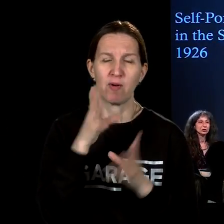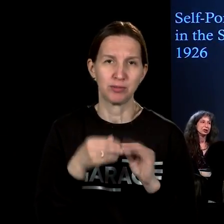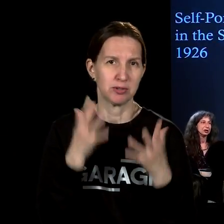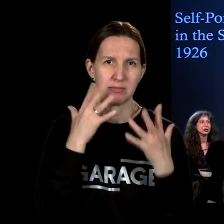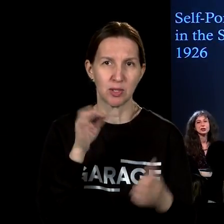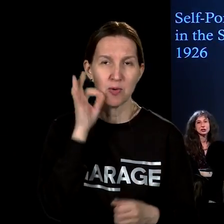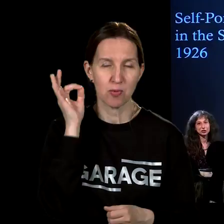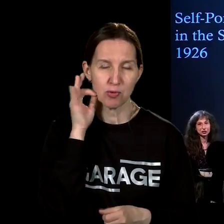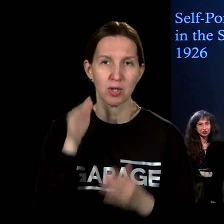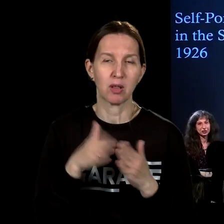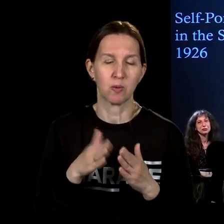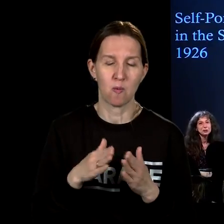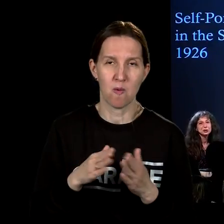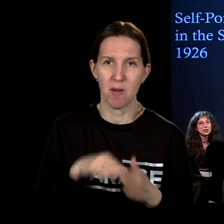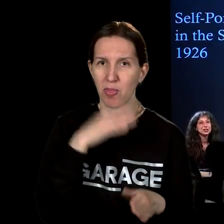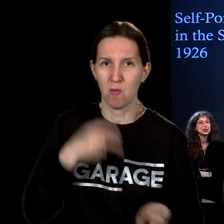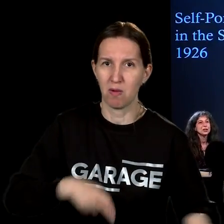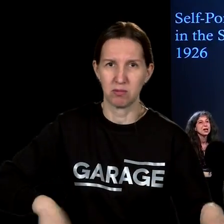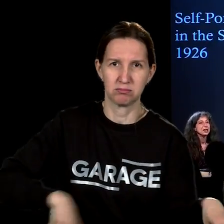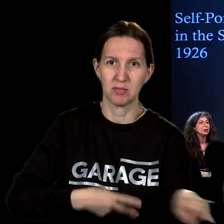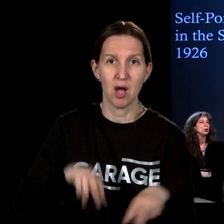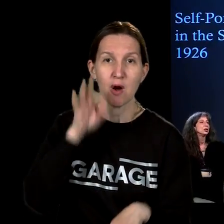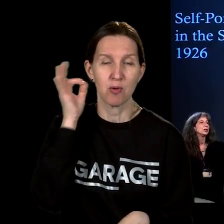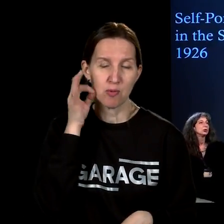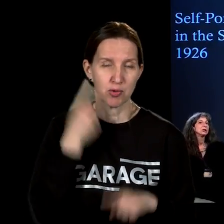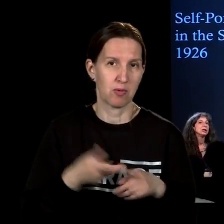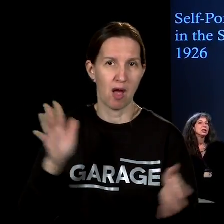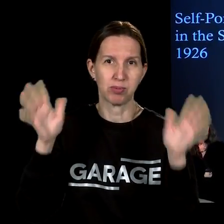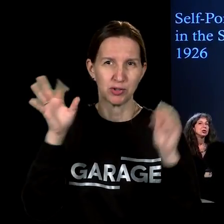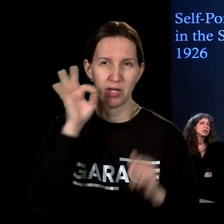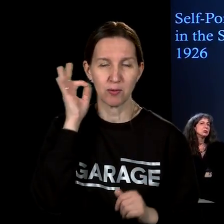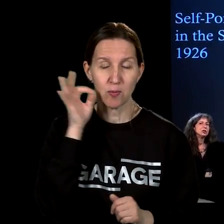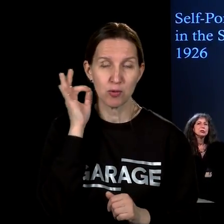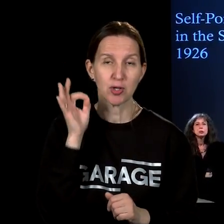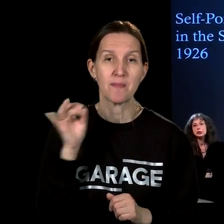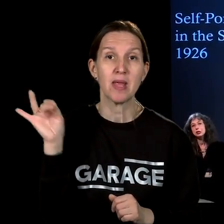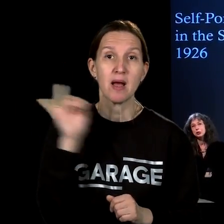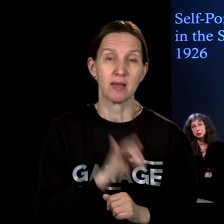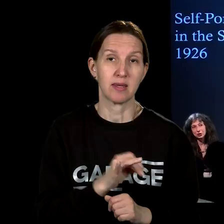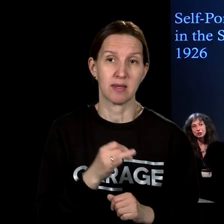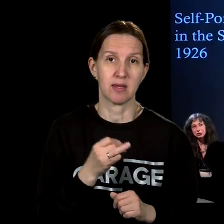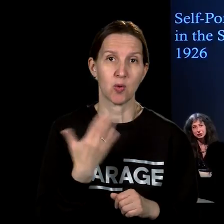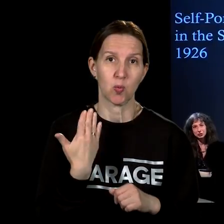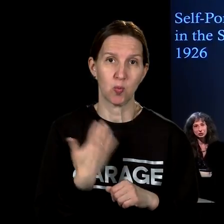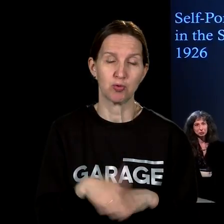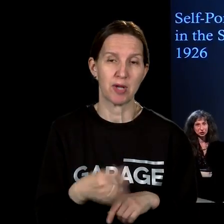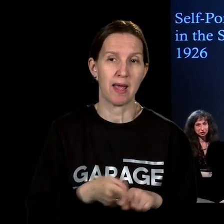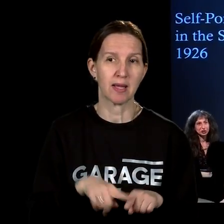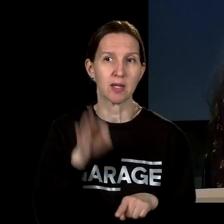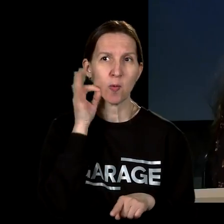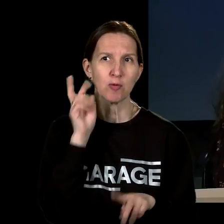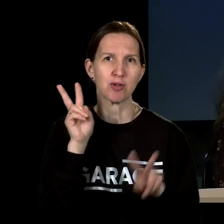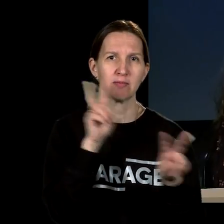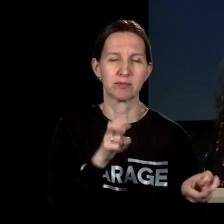он действительно котофил бесконечный, и котики, которые уже к тому времени вполне были маркированы как